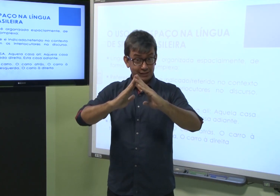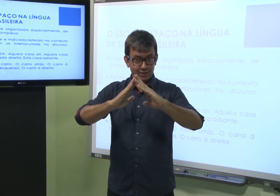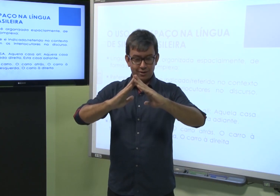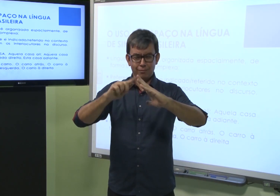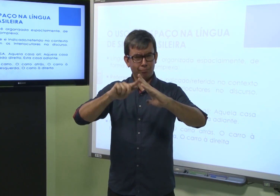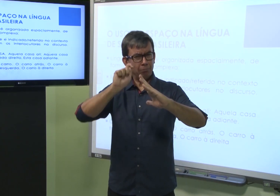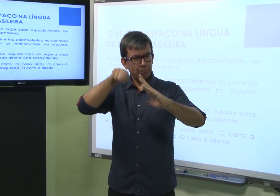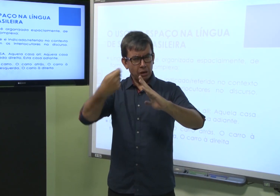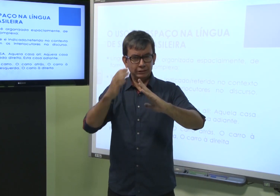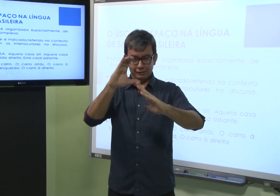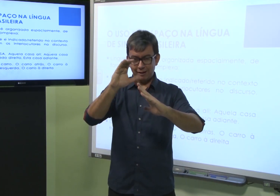Esse é o sinal de casa.